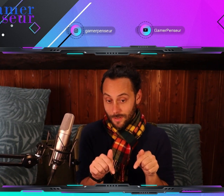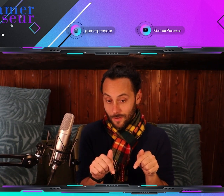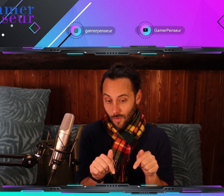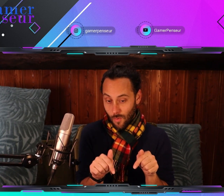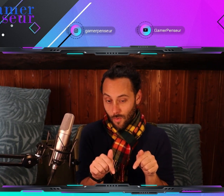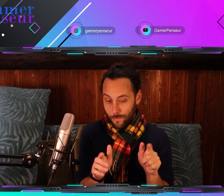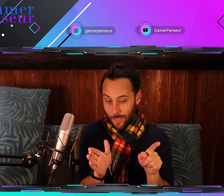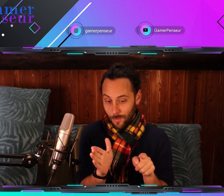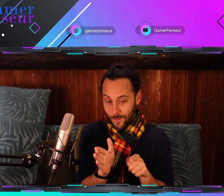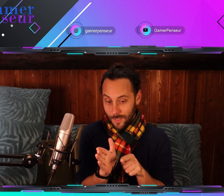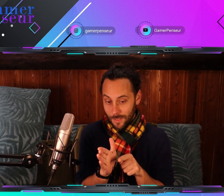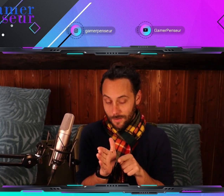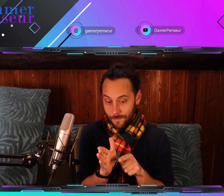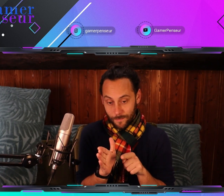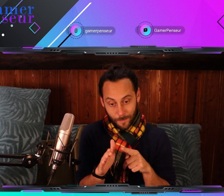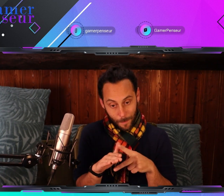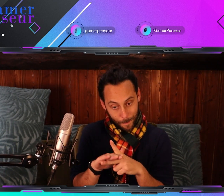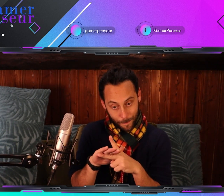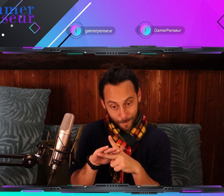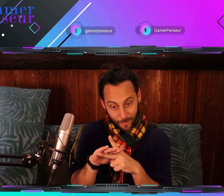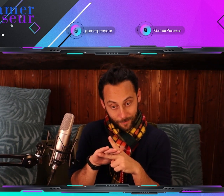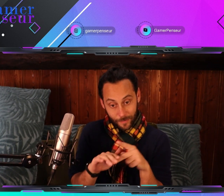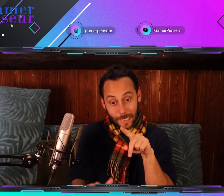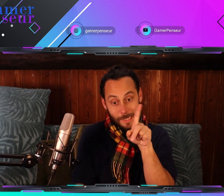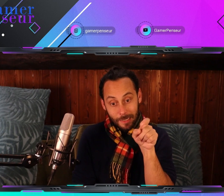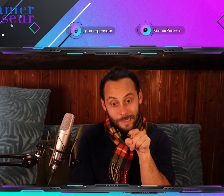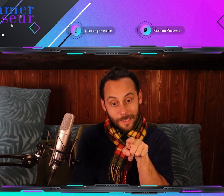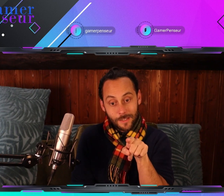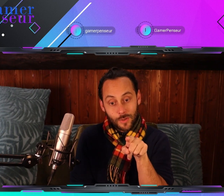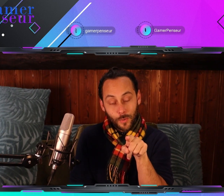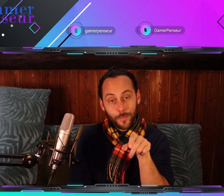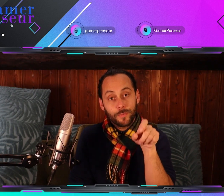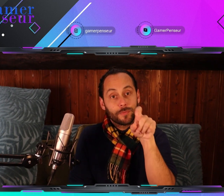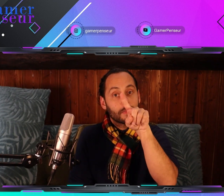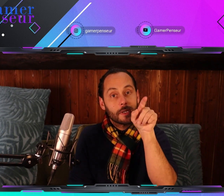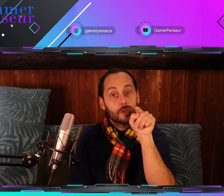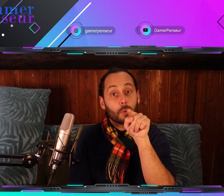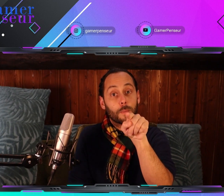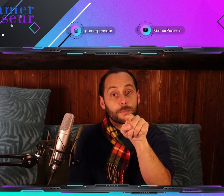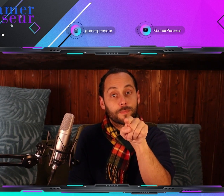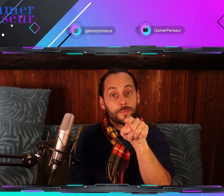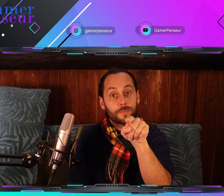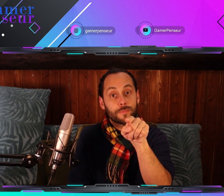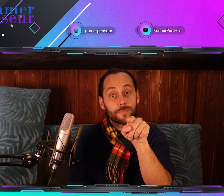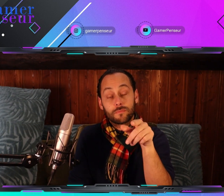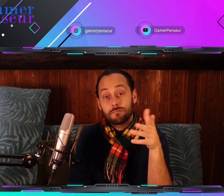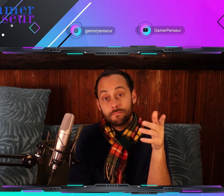Aujourd'hui, on va commencer les questions. Questions.